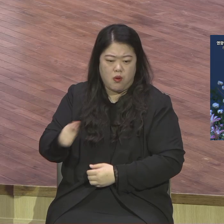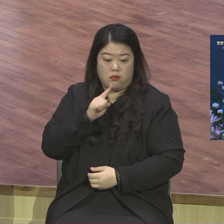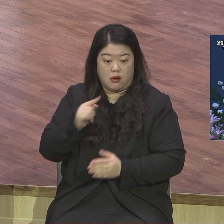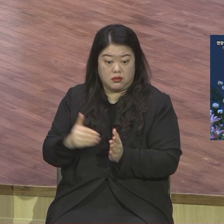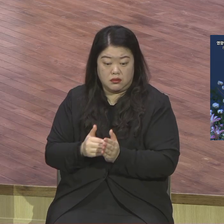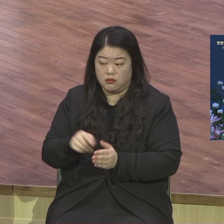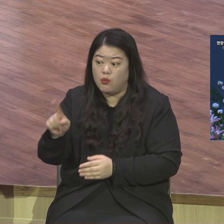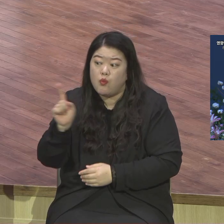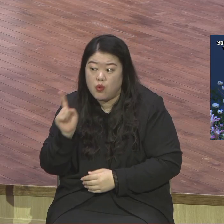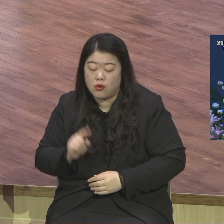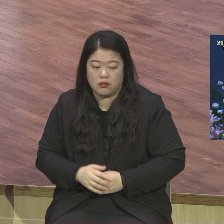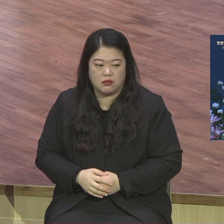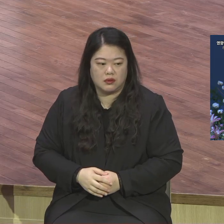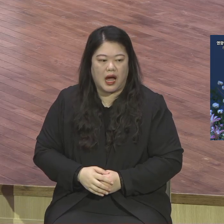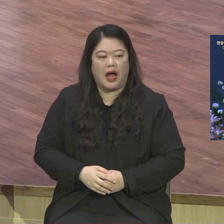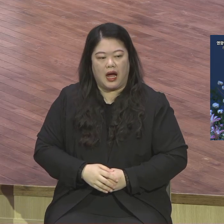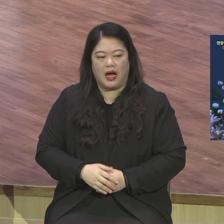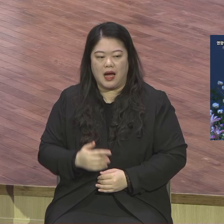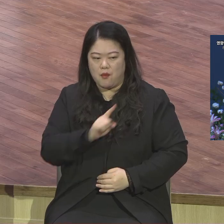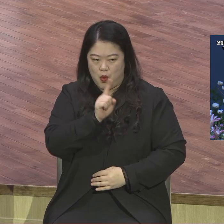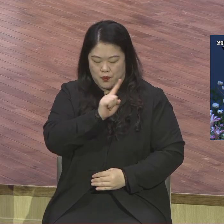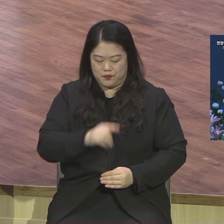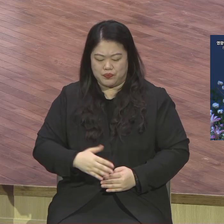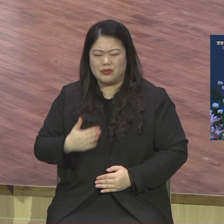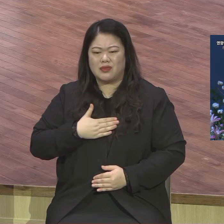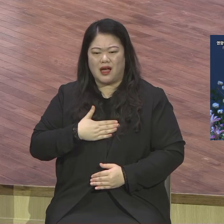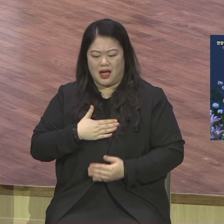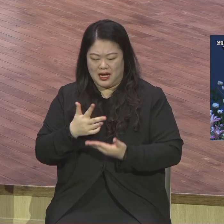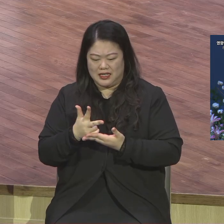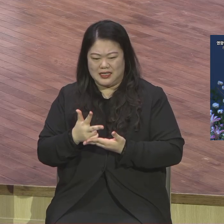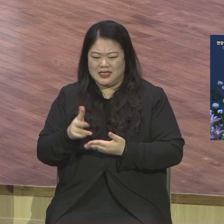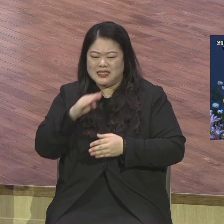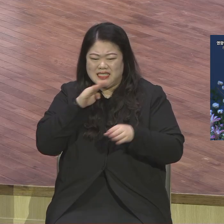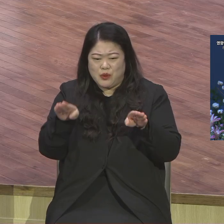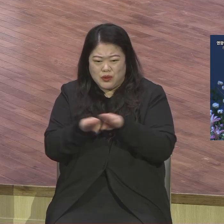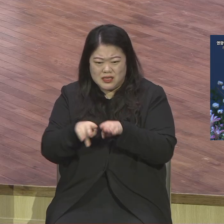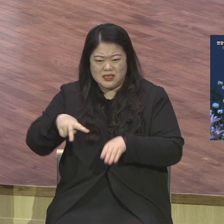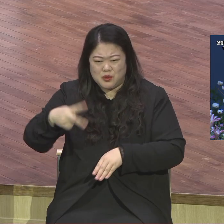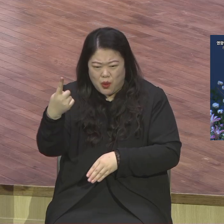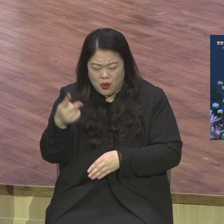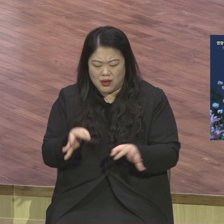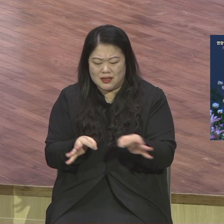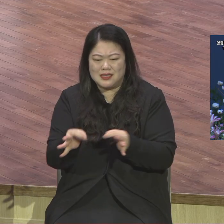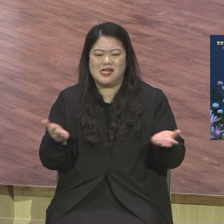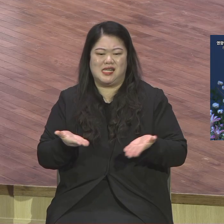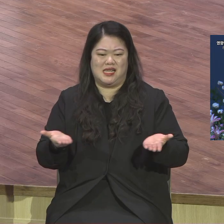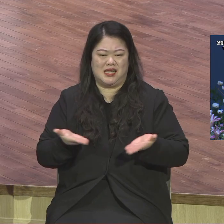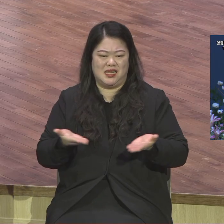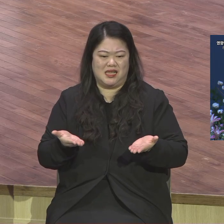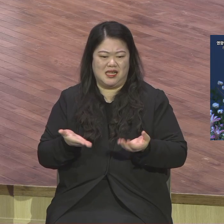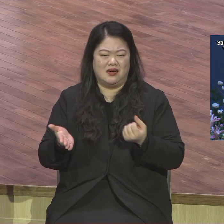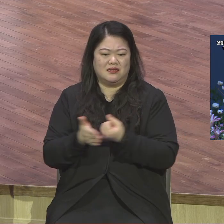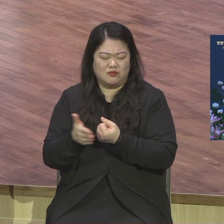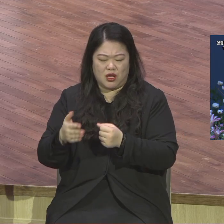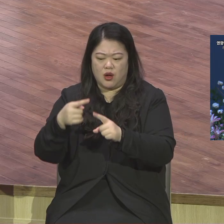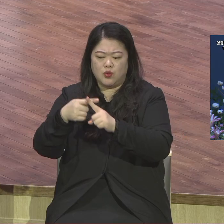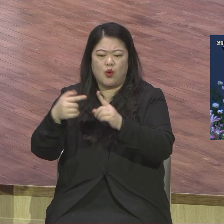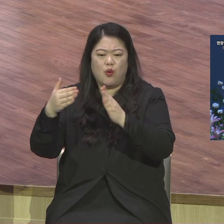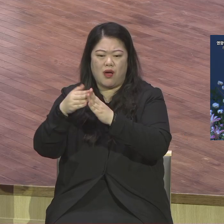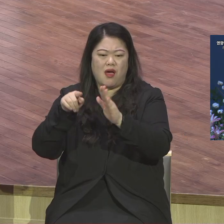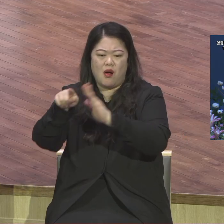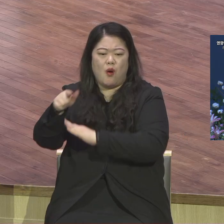나는 주일날 이 가게를 해야 되기 때문에 교회 못 나갑니다. 그런데